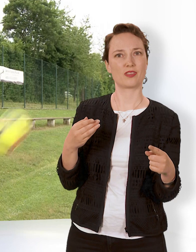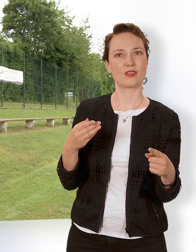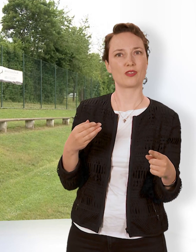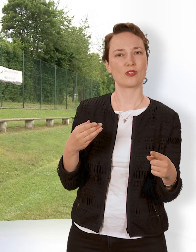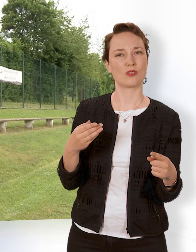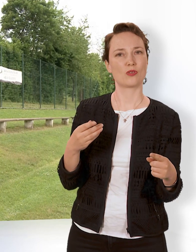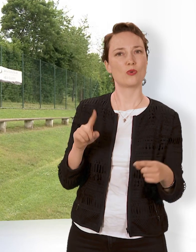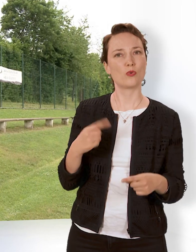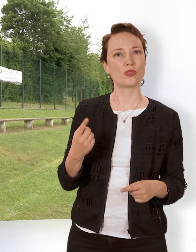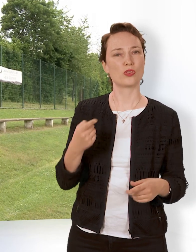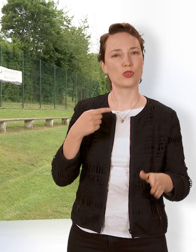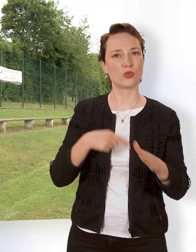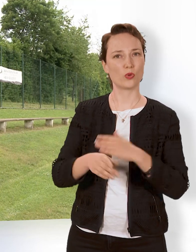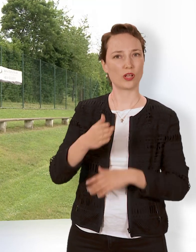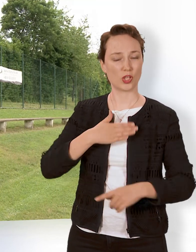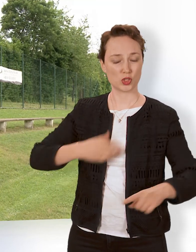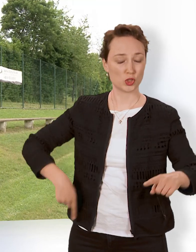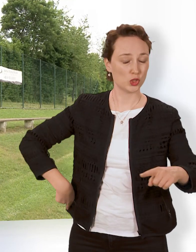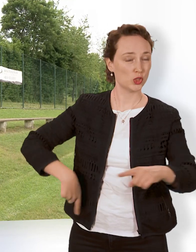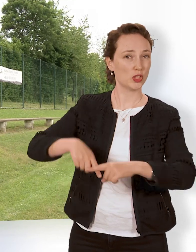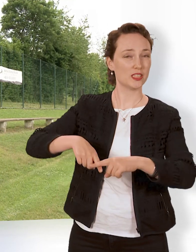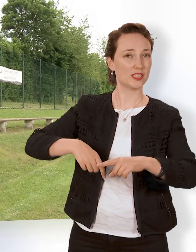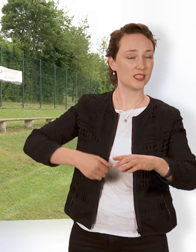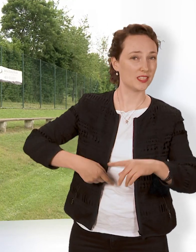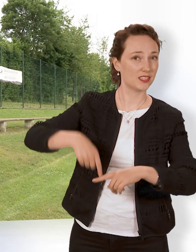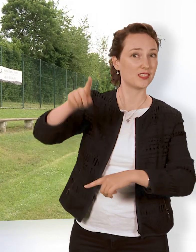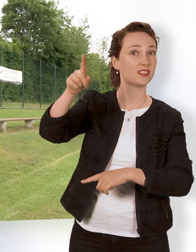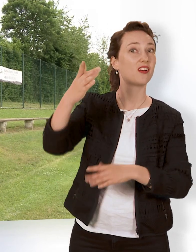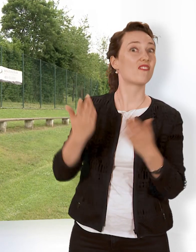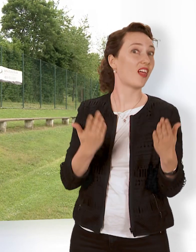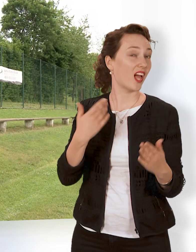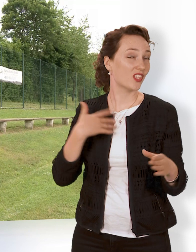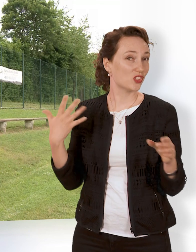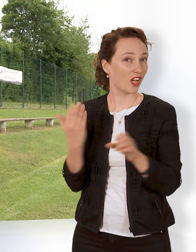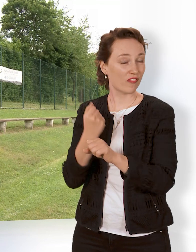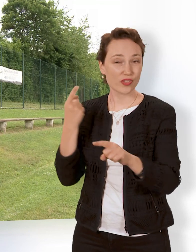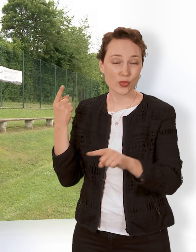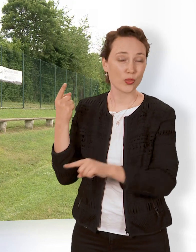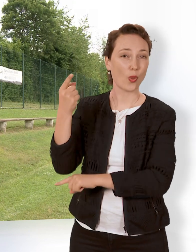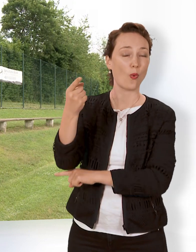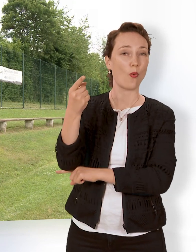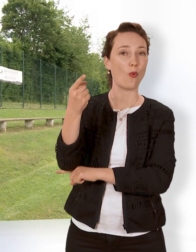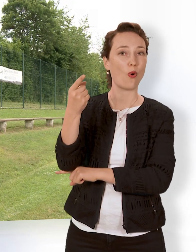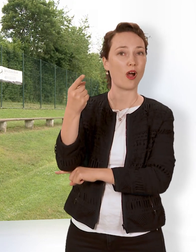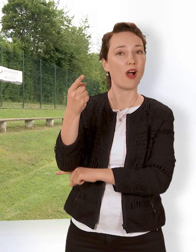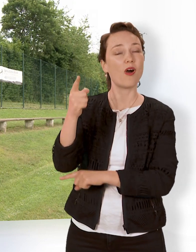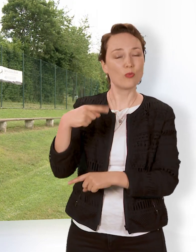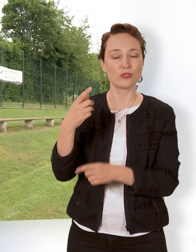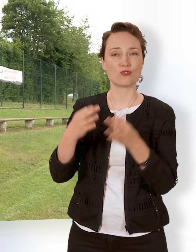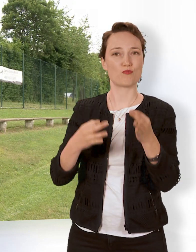durch unseren Schuss vielleicht sogar ein Tor erzielen und das Spiel